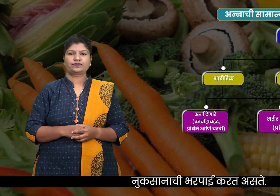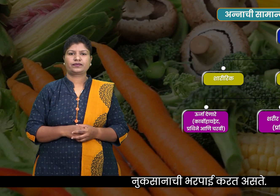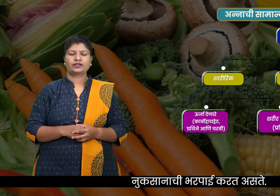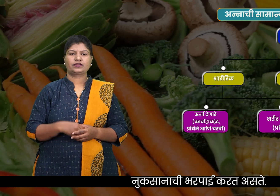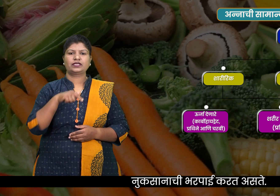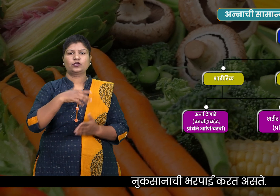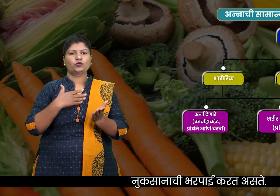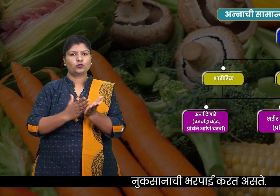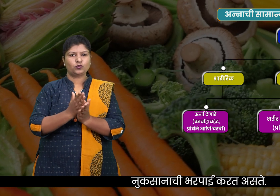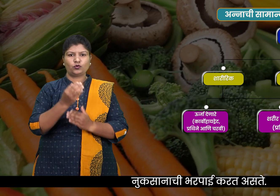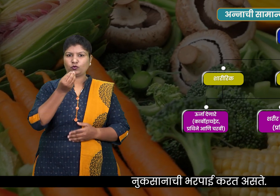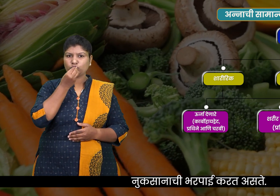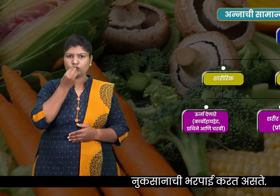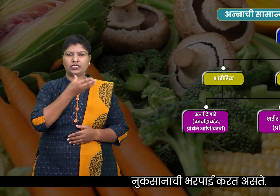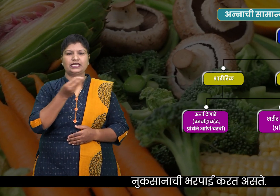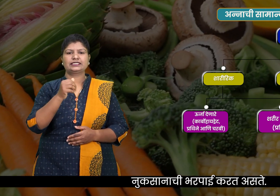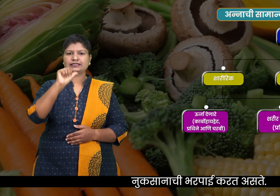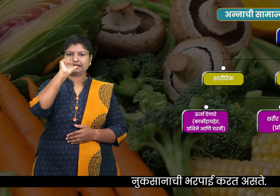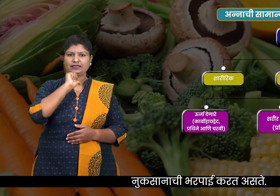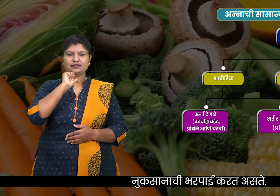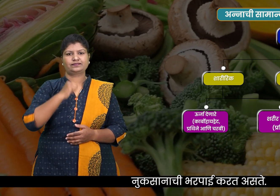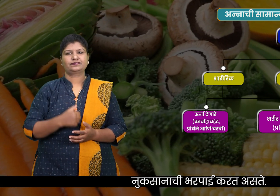नुकसानीची भरपाई करत असते.